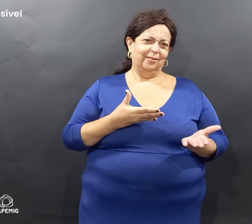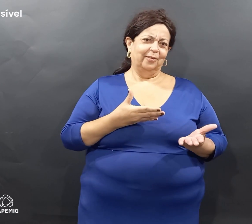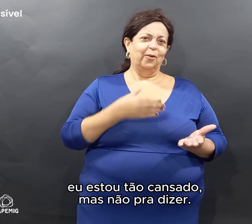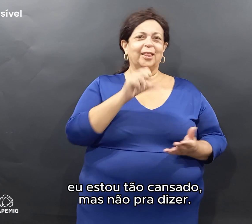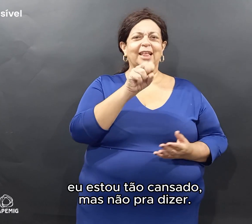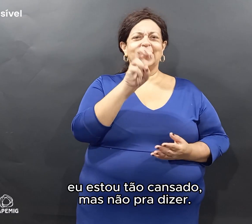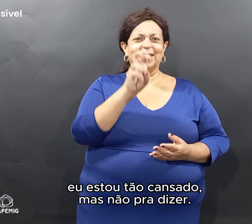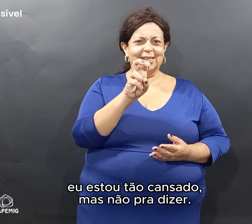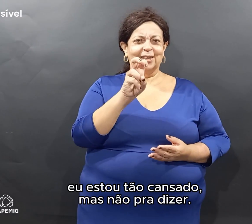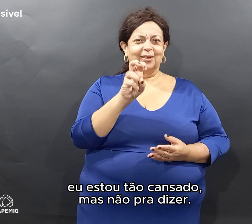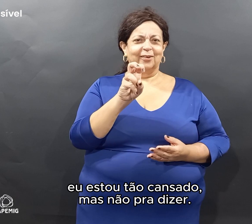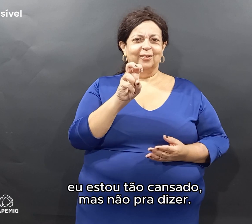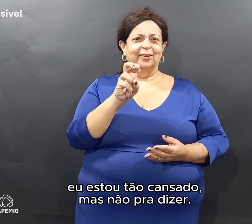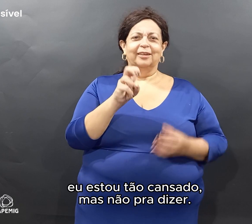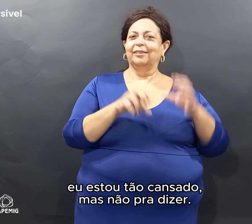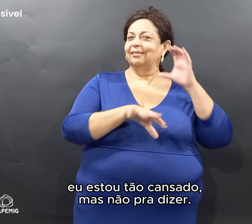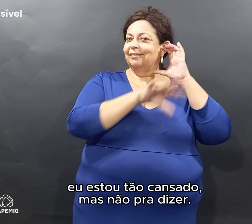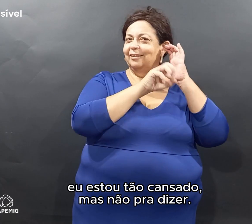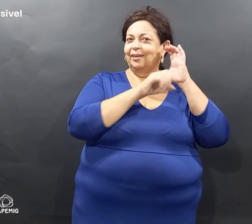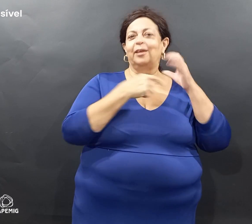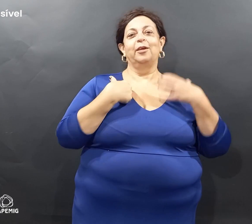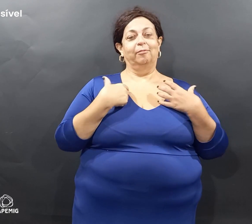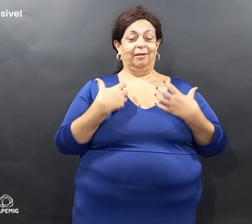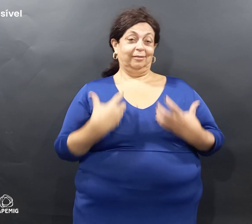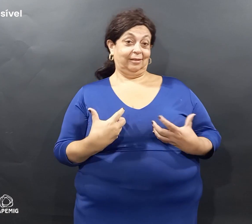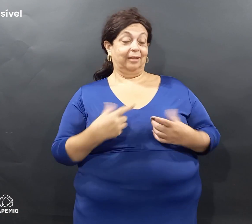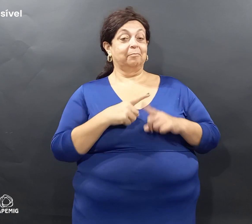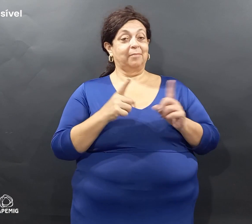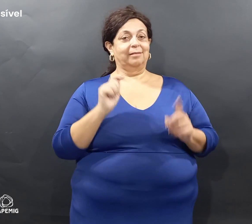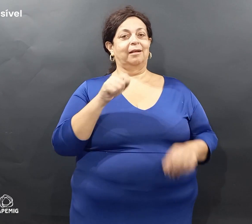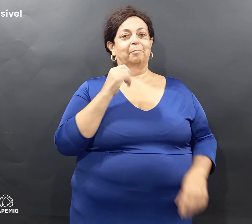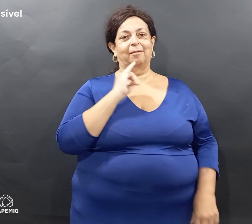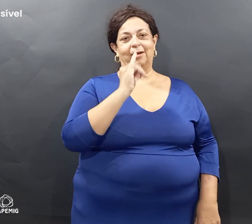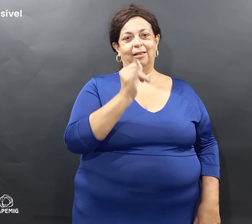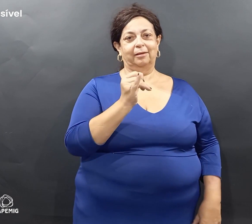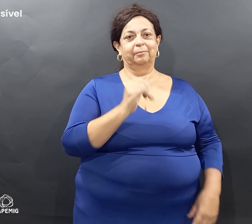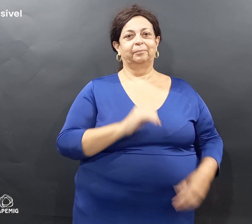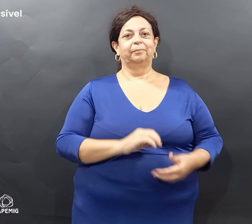85. Eu estou tão cansado, mas não para dizer.